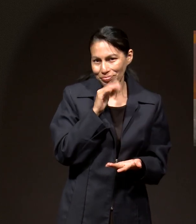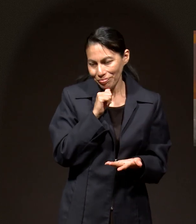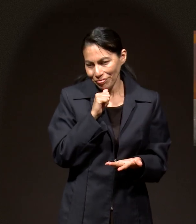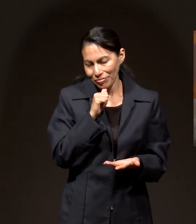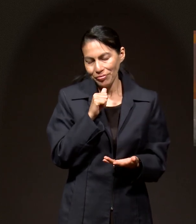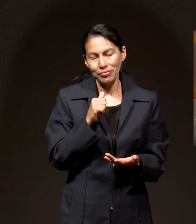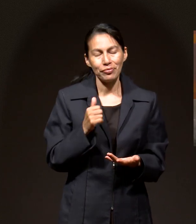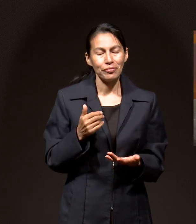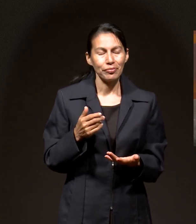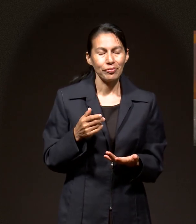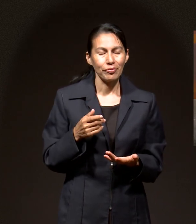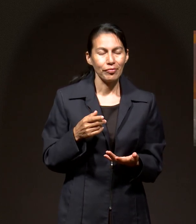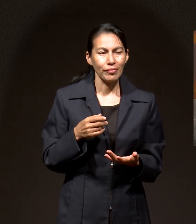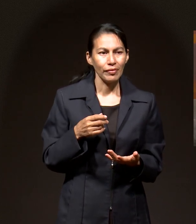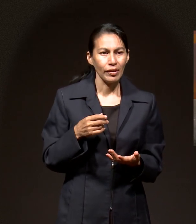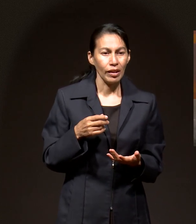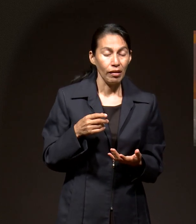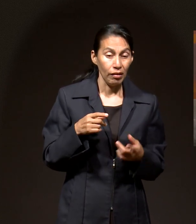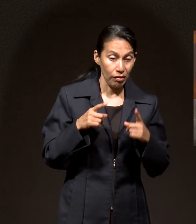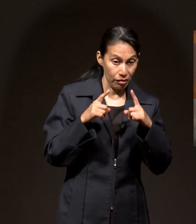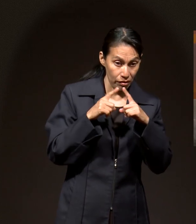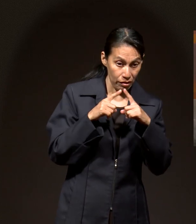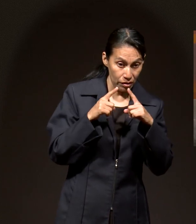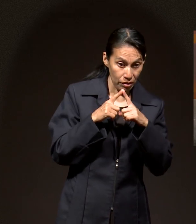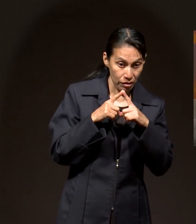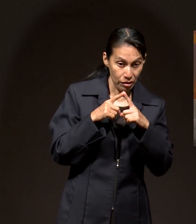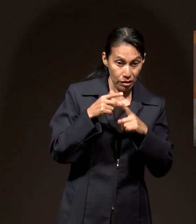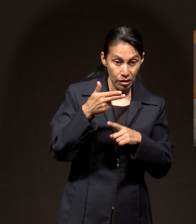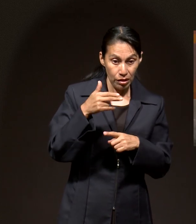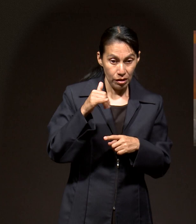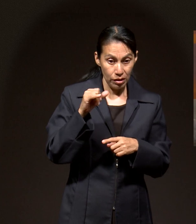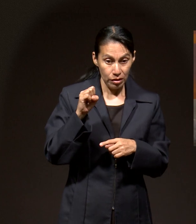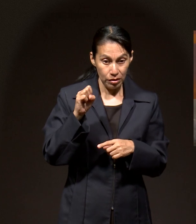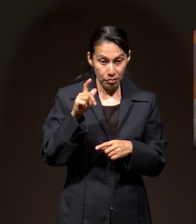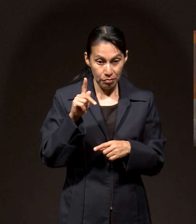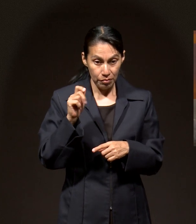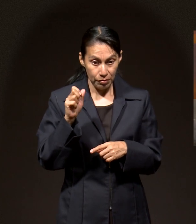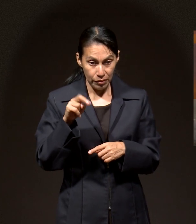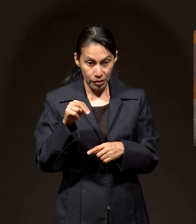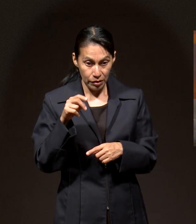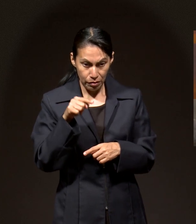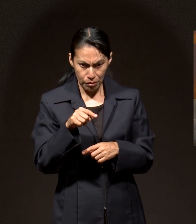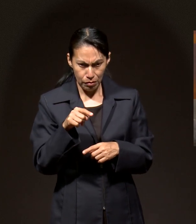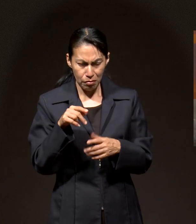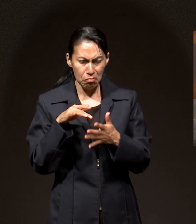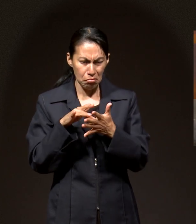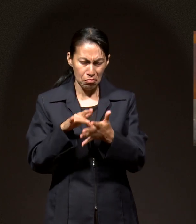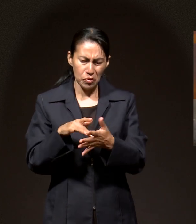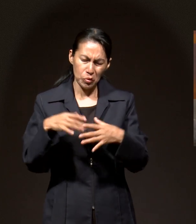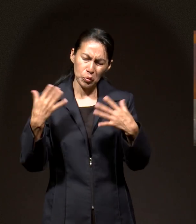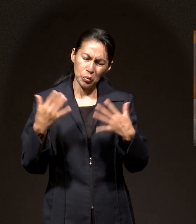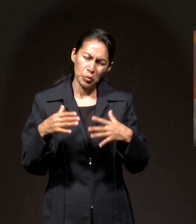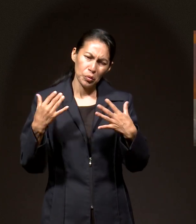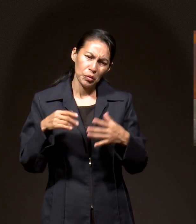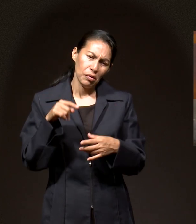quedarnos callados. Entonces, ese centro de influencia que es la iglesia hispana que está en Tel Aviv,